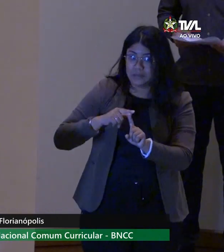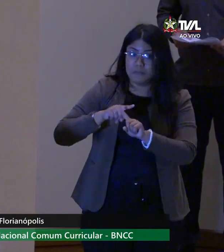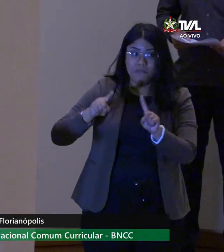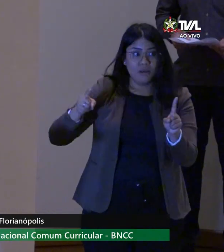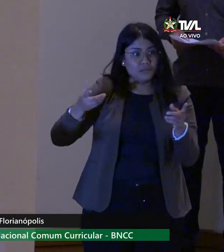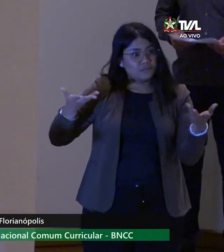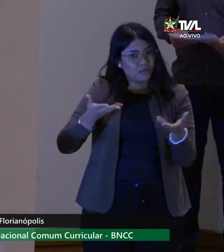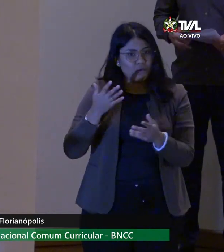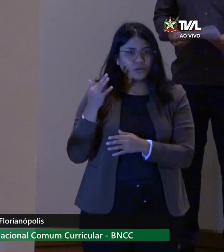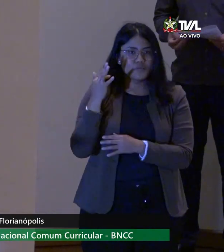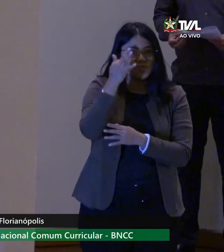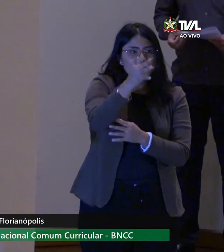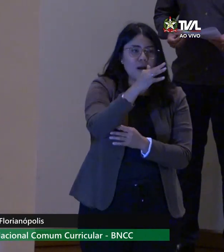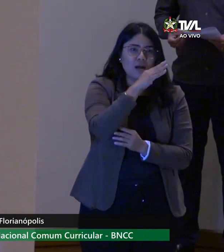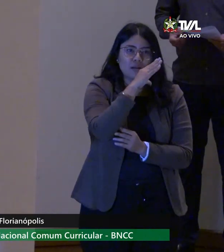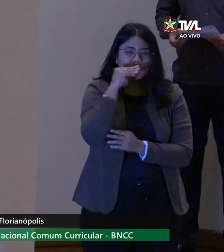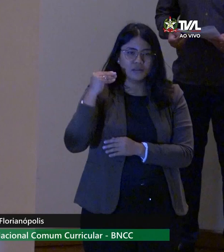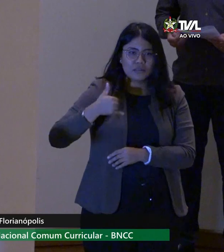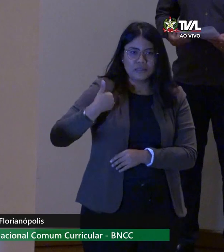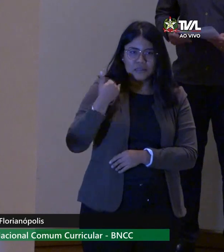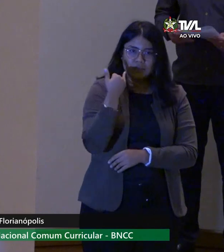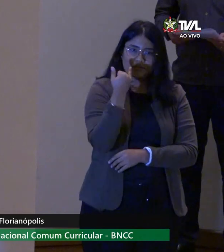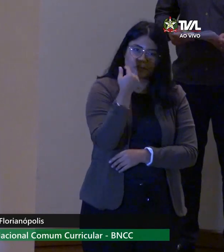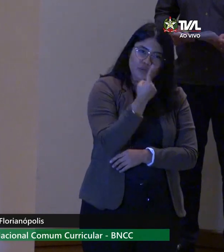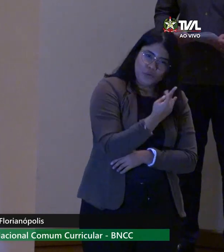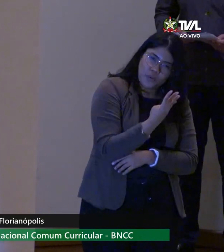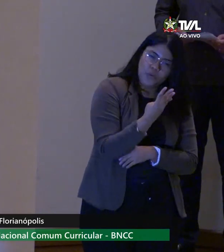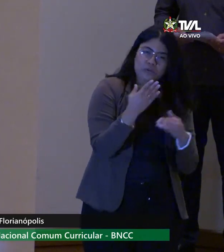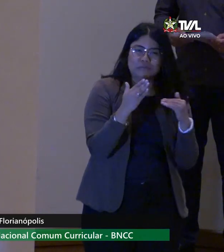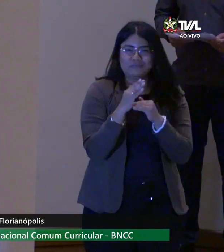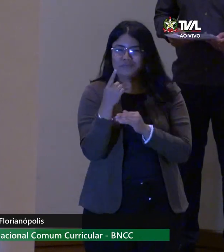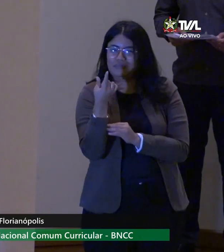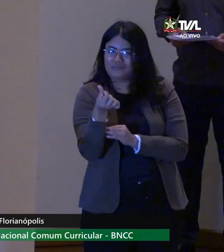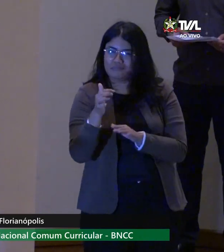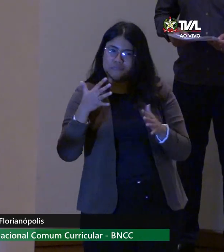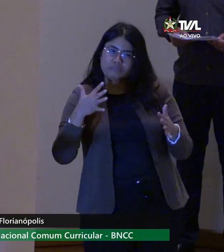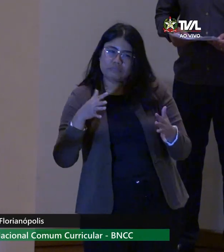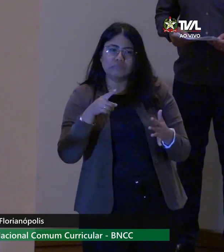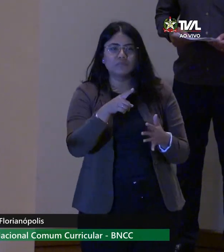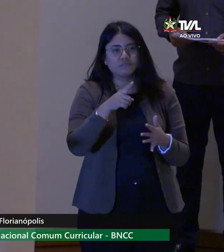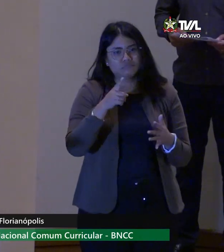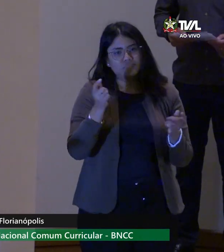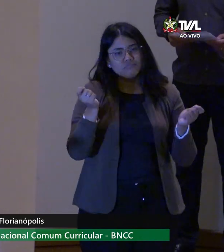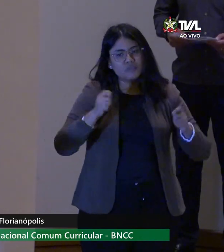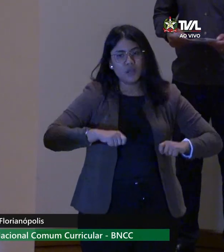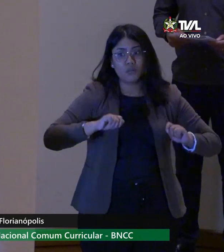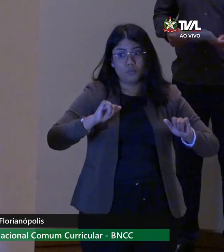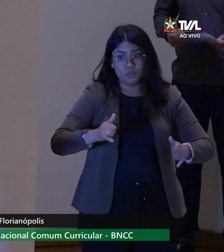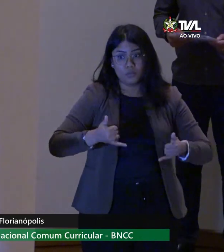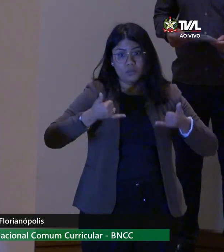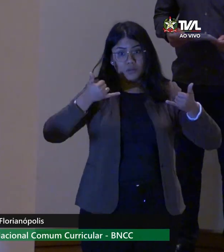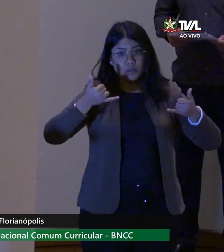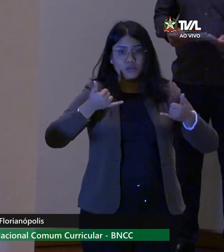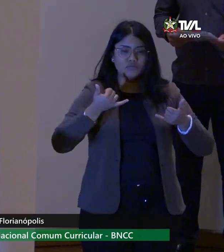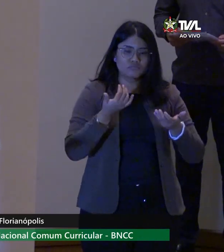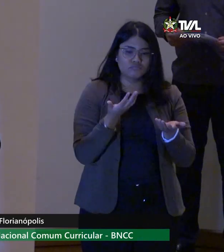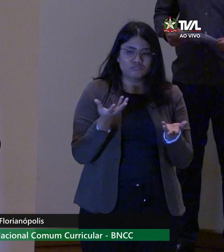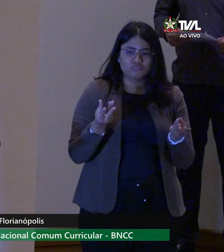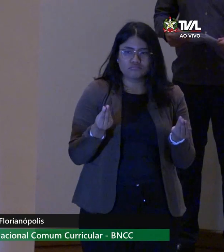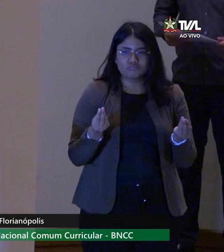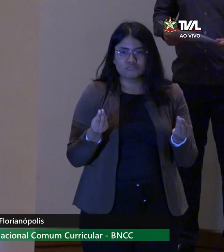que é o nosso adolescente de 14 15 16 anos e nós temos a oportunidade de trabalhar com ele